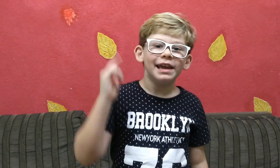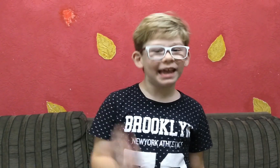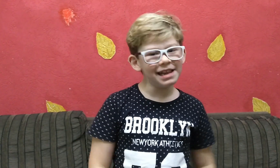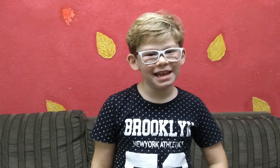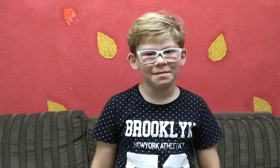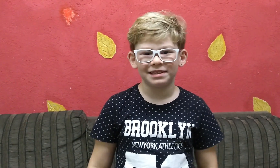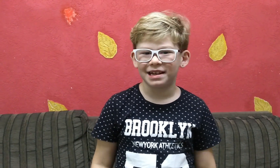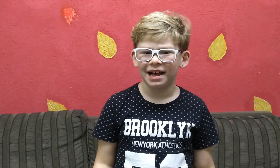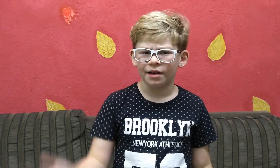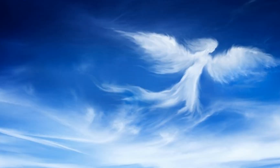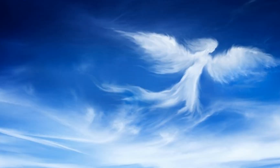Em Libras, é claro